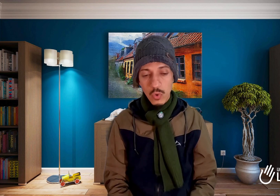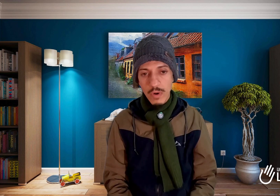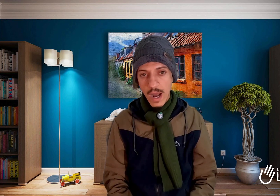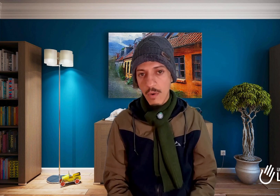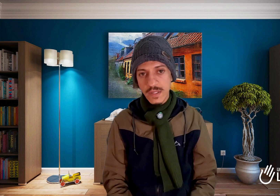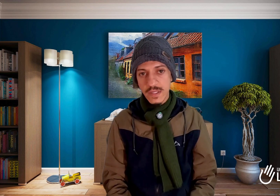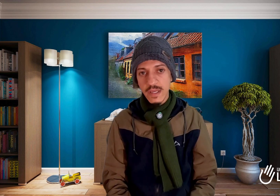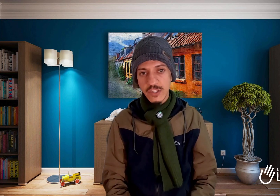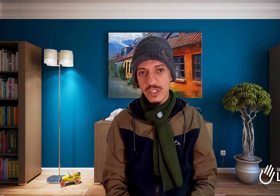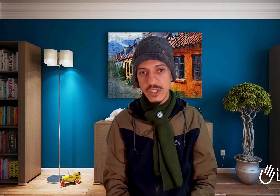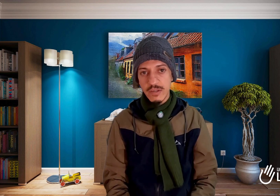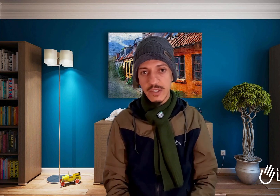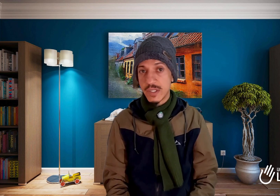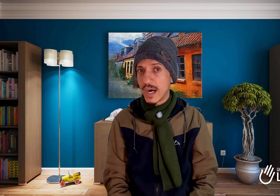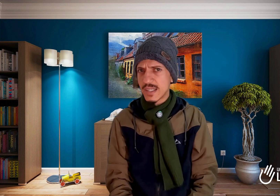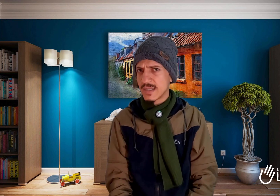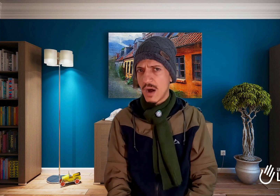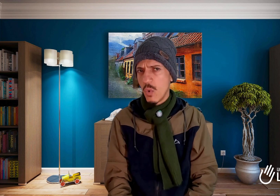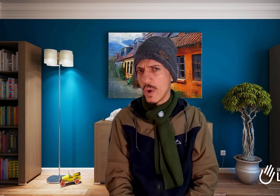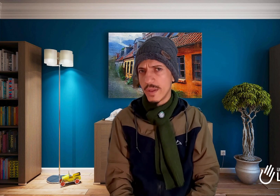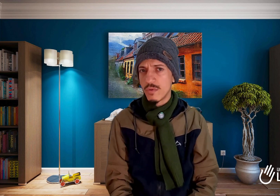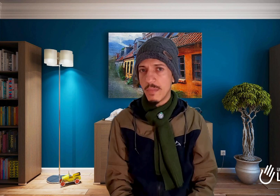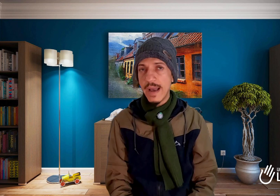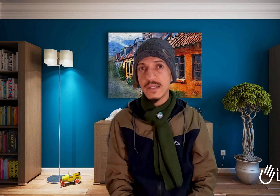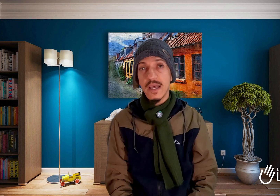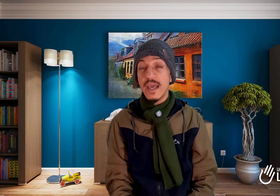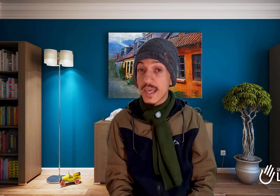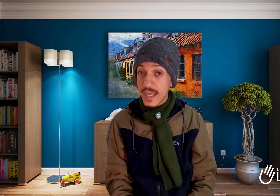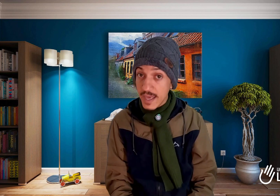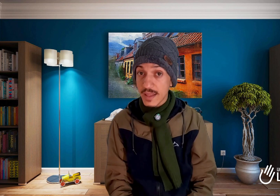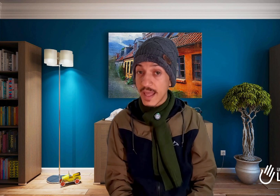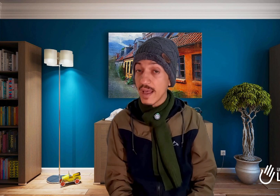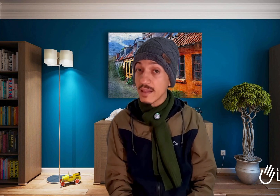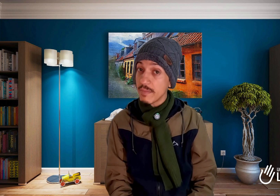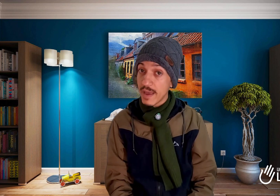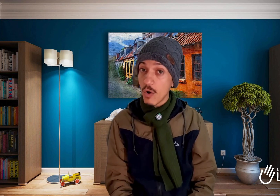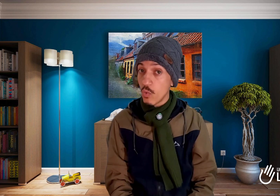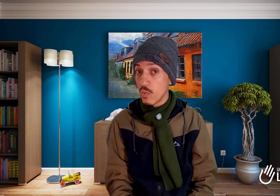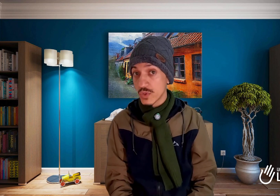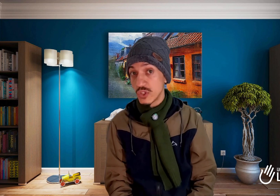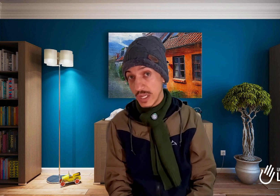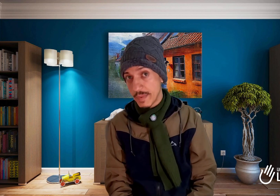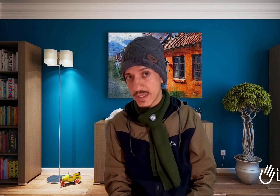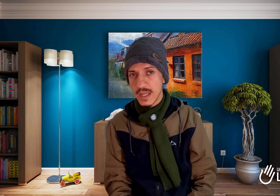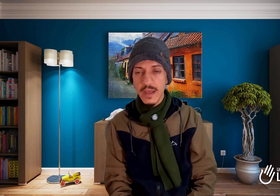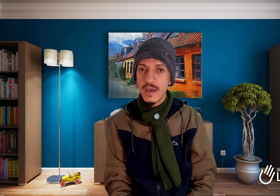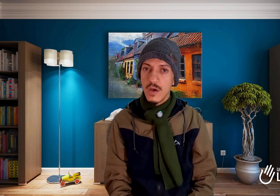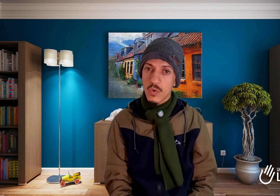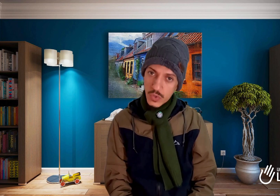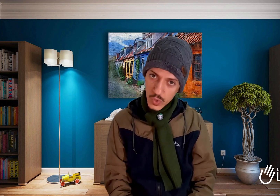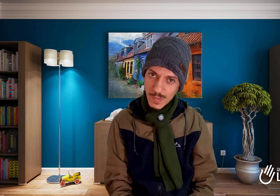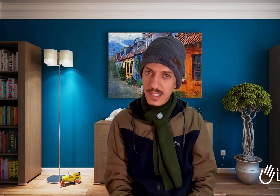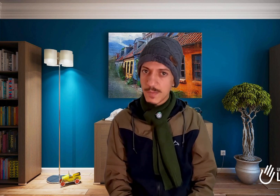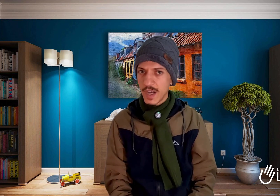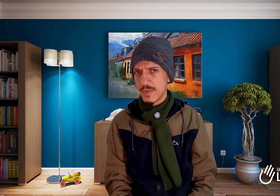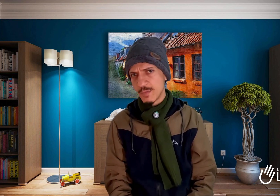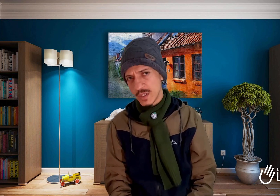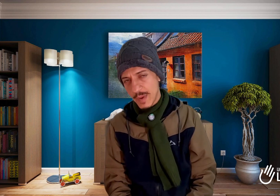cultural, assim, de danças na rua e tudo mais, e que ia ter também algum uso de Libras ali, com surdos participando. Minha esposa